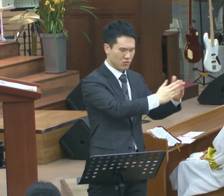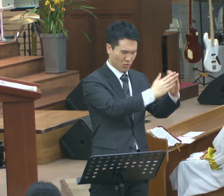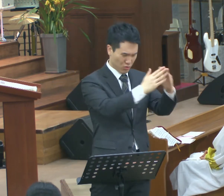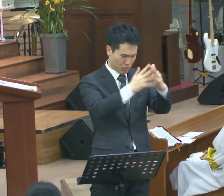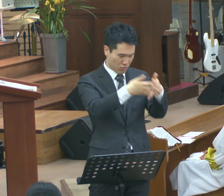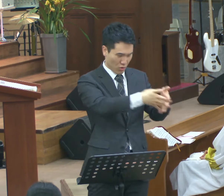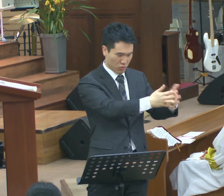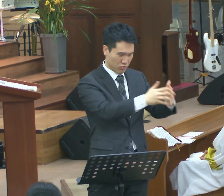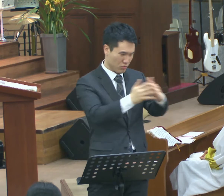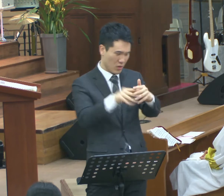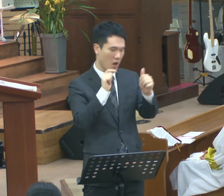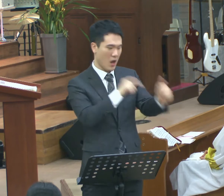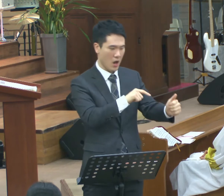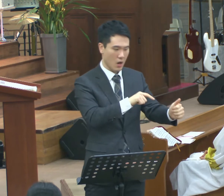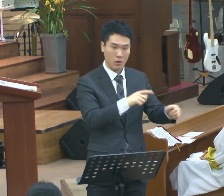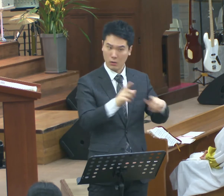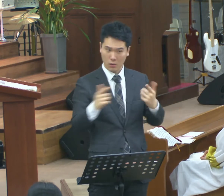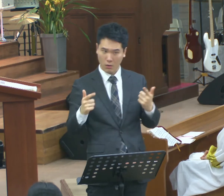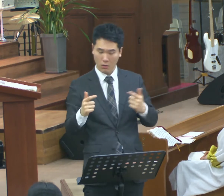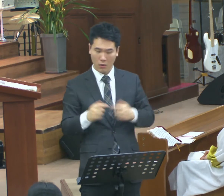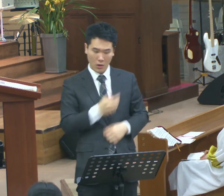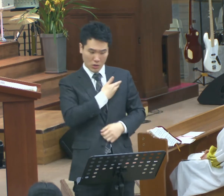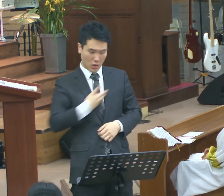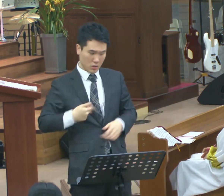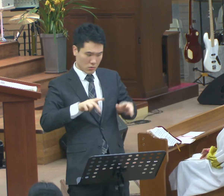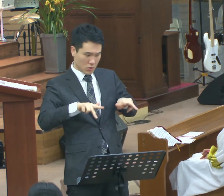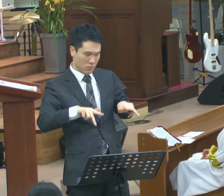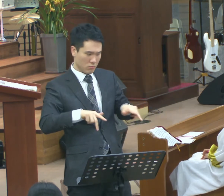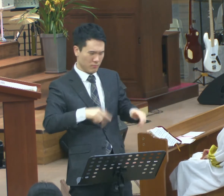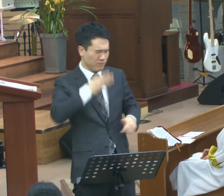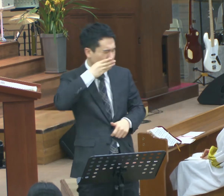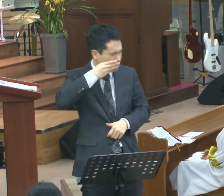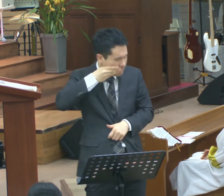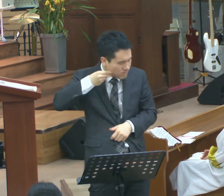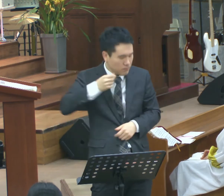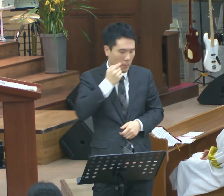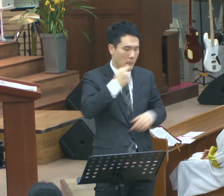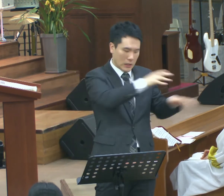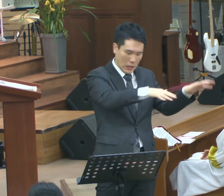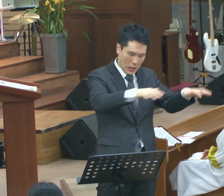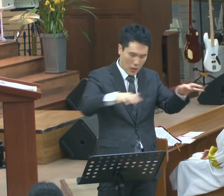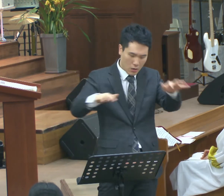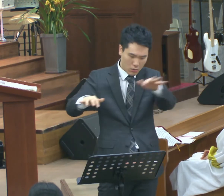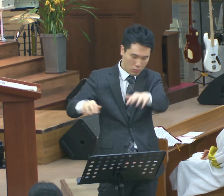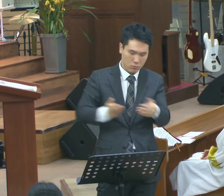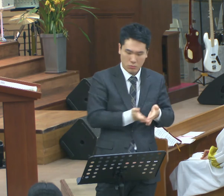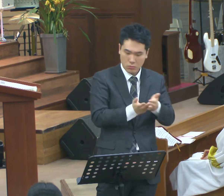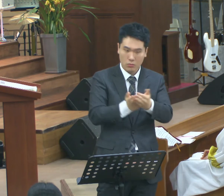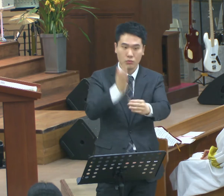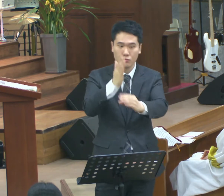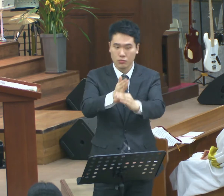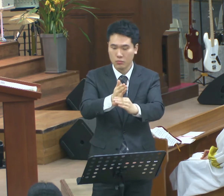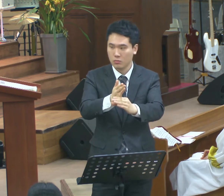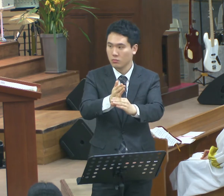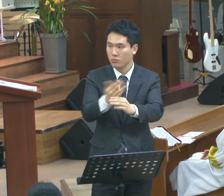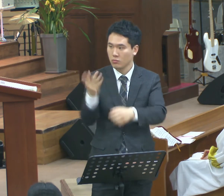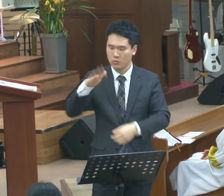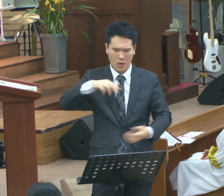자신들의 잔뼈가 굵은 그 바다에서 헤매고 있는 거예요. 성경을 보면 제자들은 바다에서 주로 불가능을